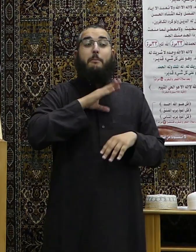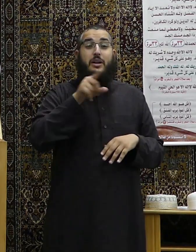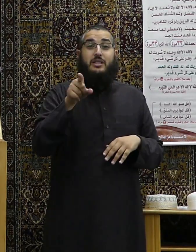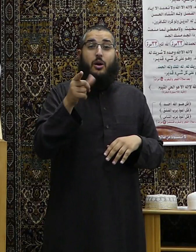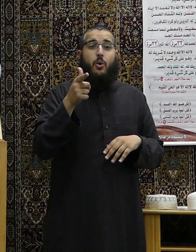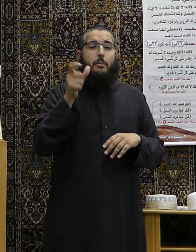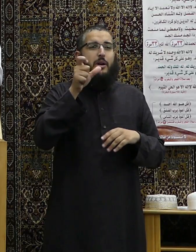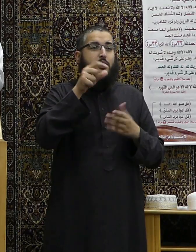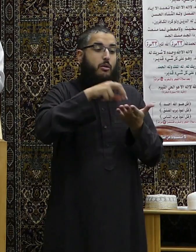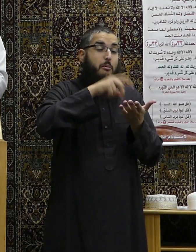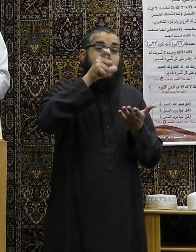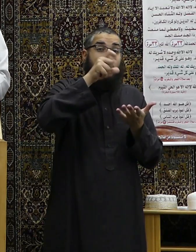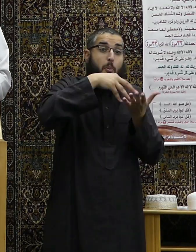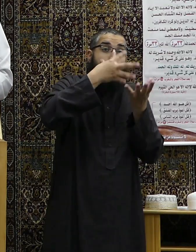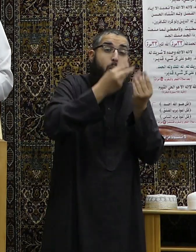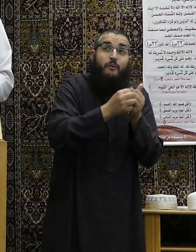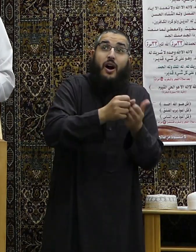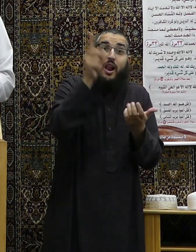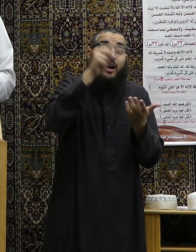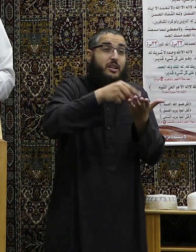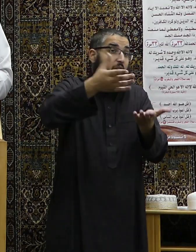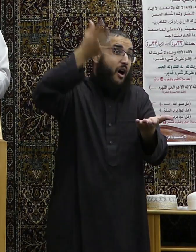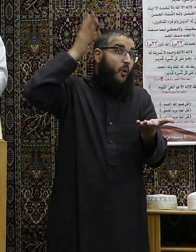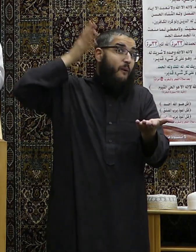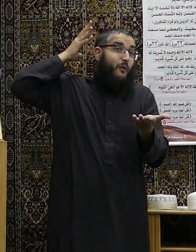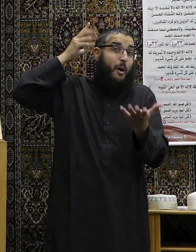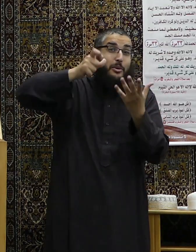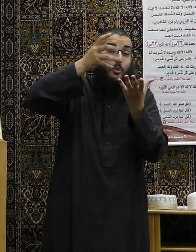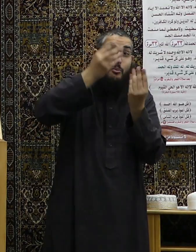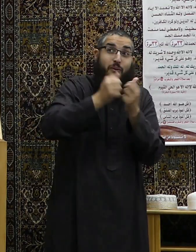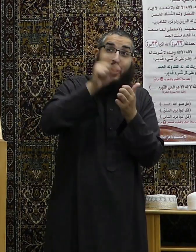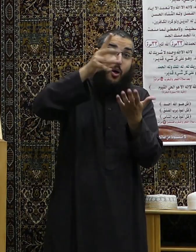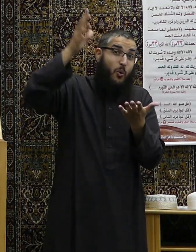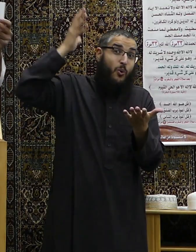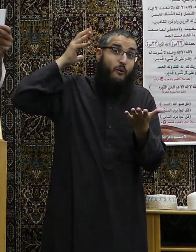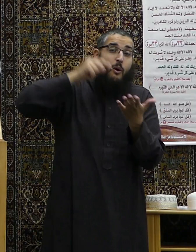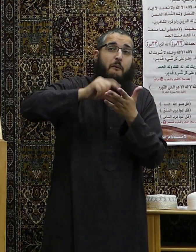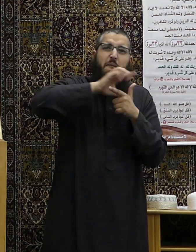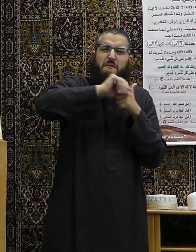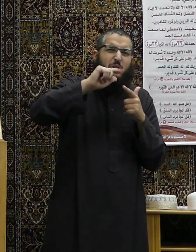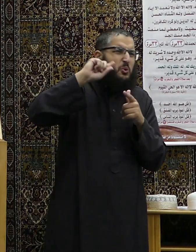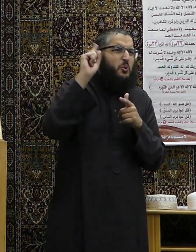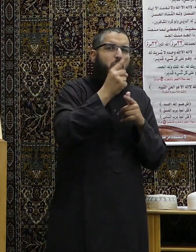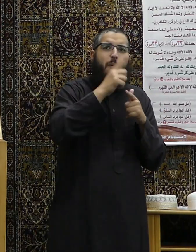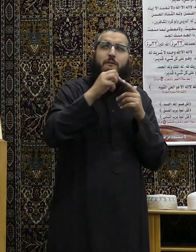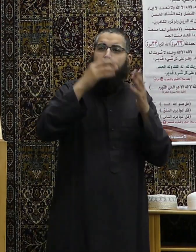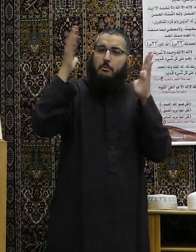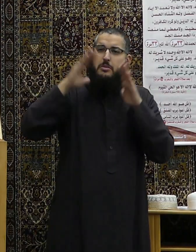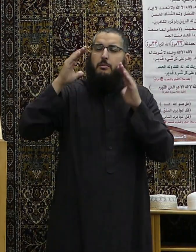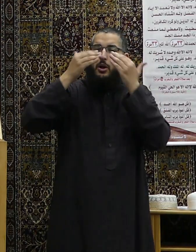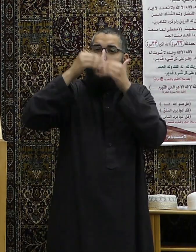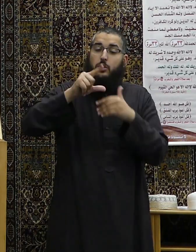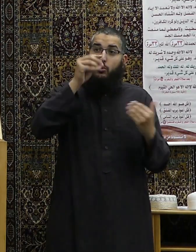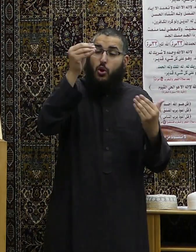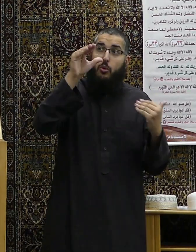l'usage des pieux qui vous ont précédé. Car c'est l'usage des pieux qui vous ont précédé, un rapprochement de votre Seigneur,